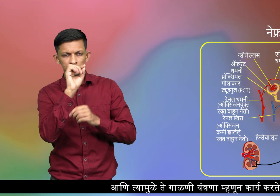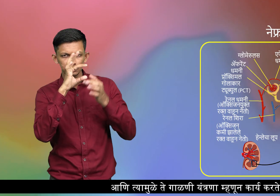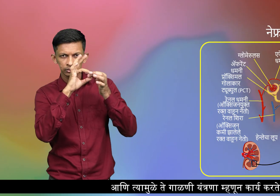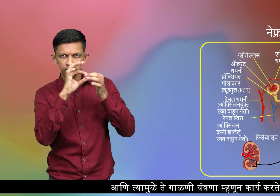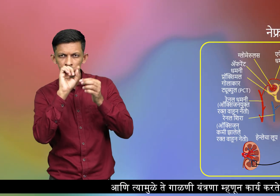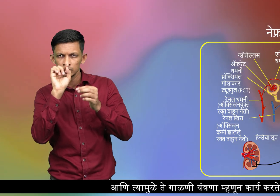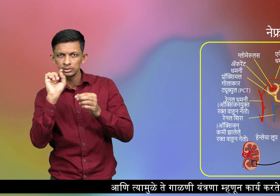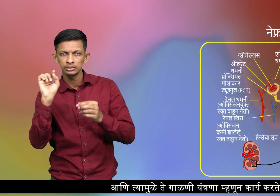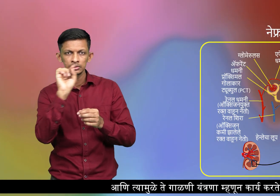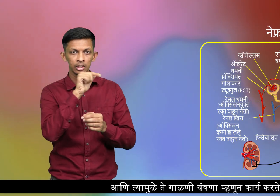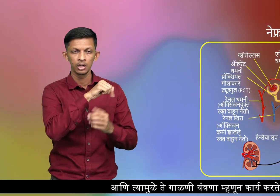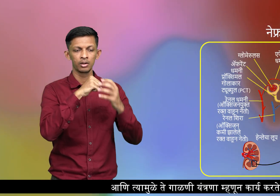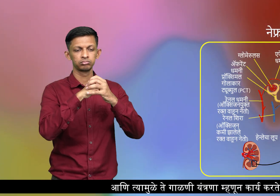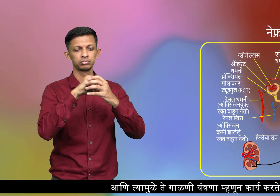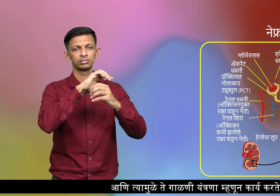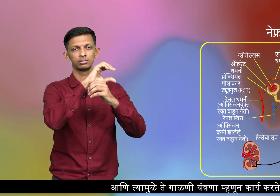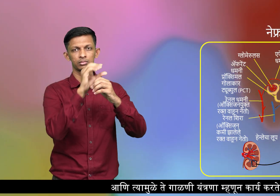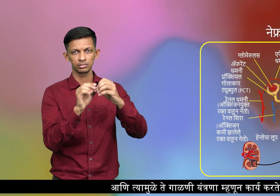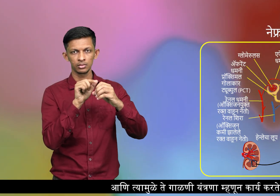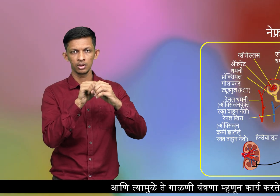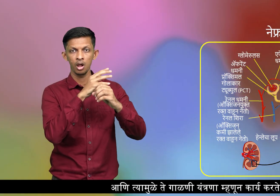आणि त्यामुळे ते गाळणी यंत्रणा म्हणून कार्य करते.